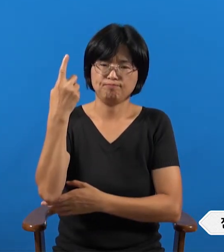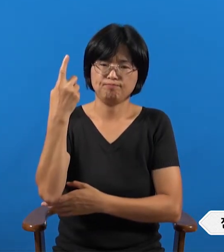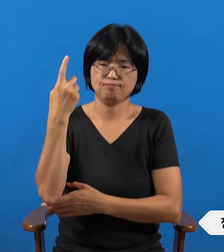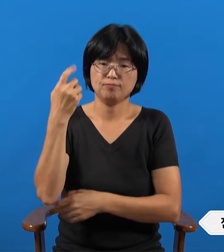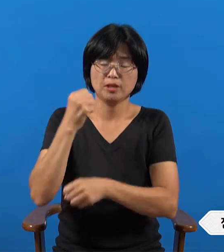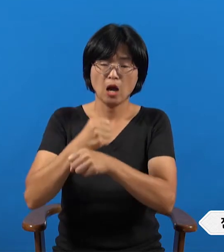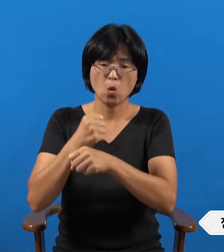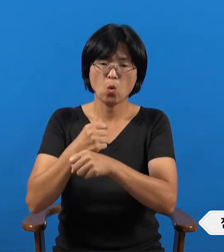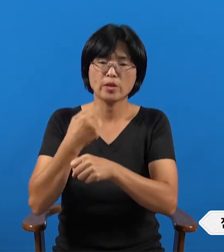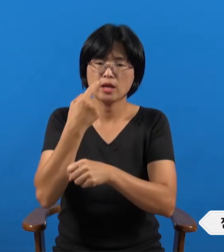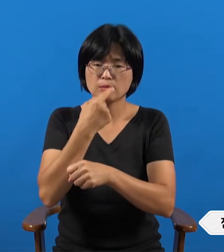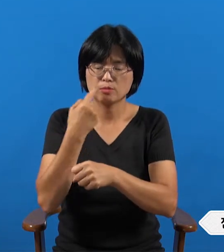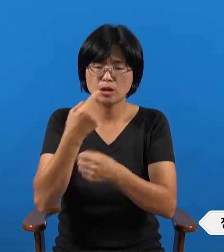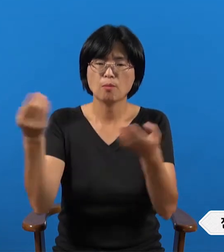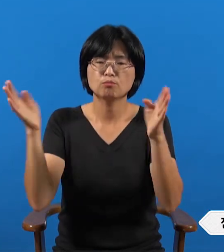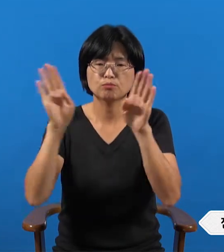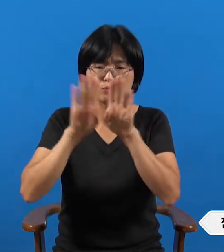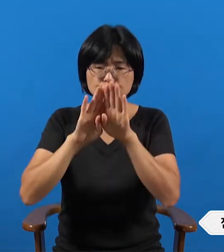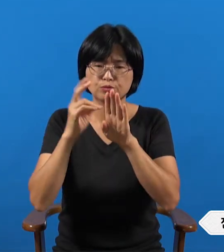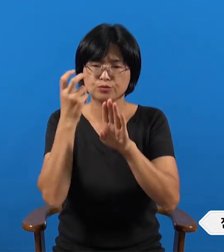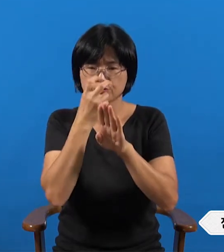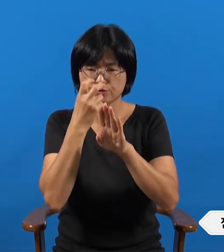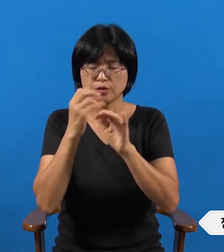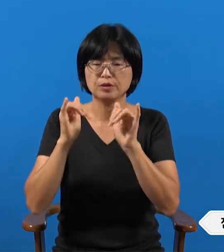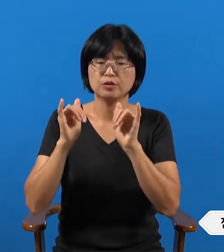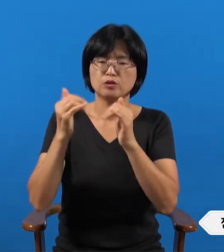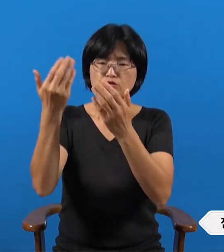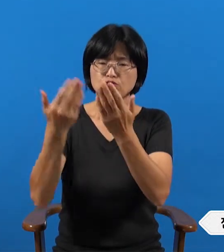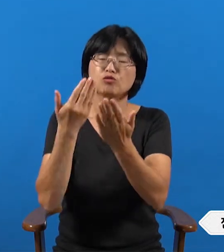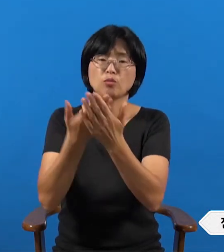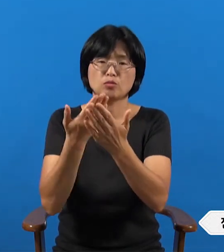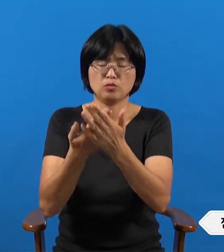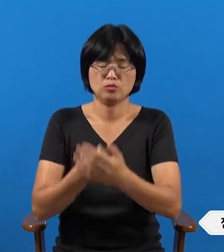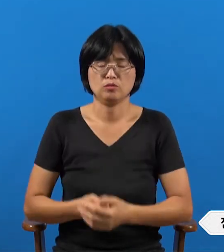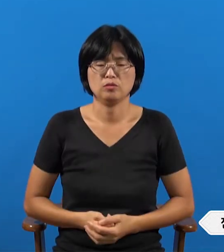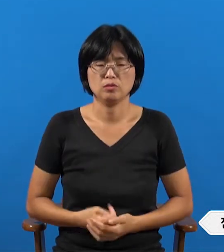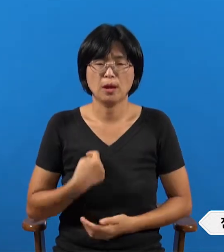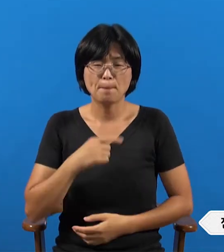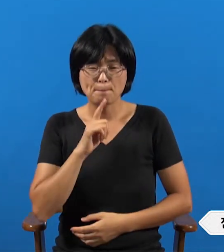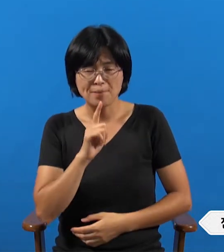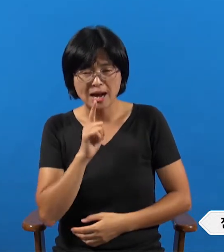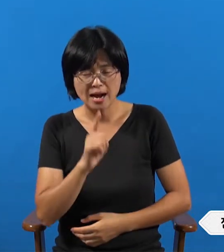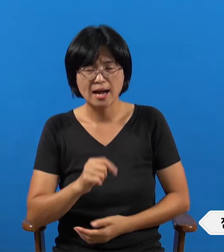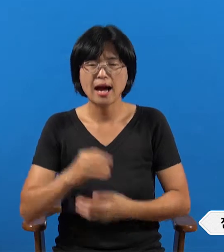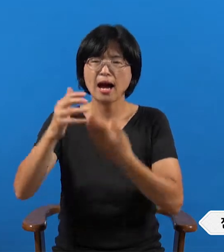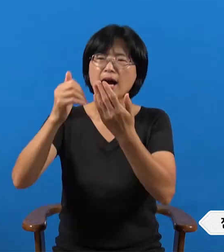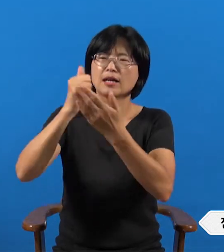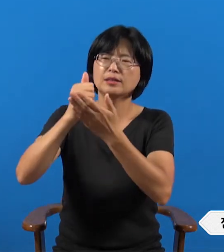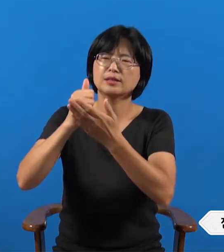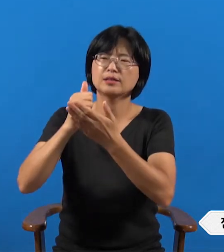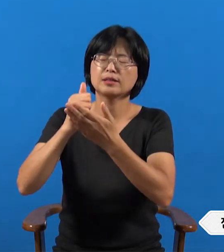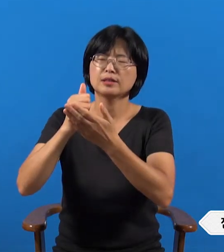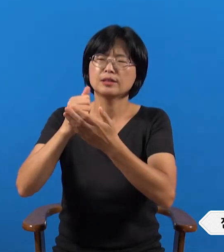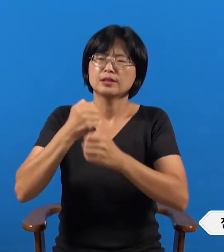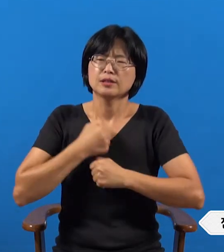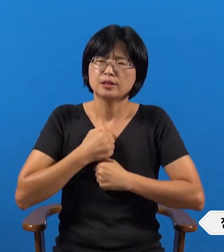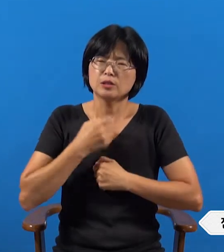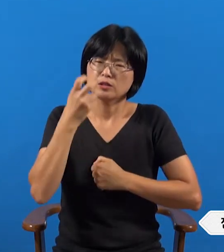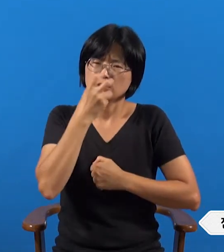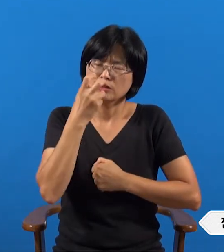입술의 문을 지키소서. 하나님 내 입술에 파수꾼을 세워주십시오. 내가 하는 말들을